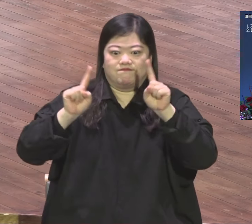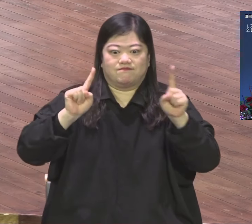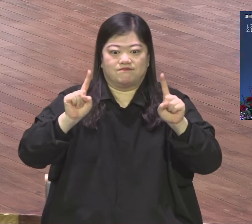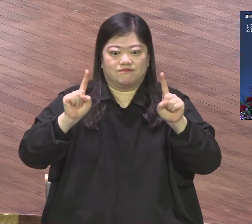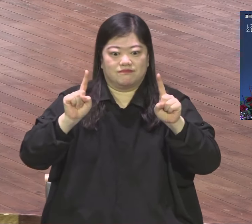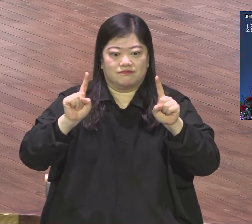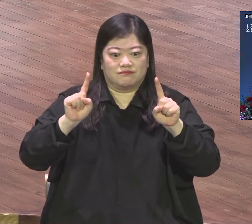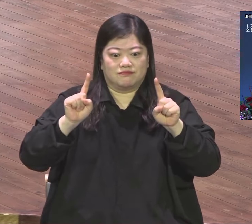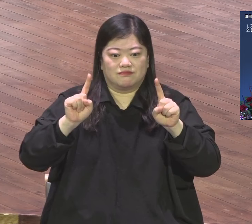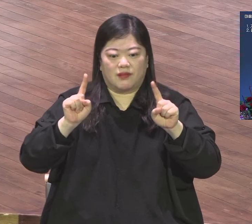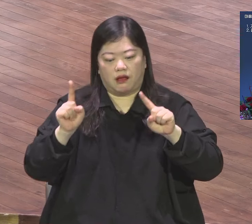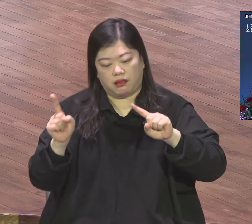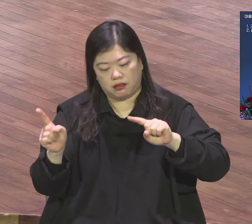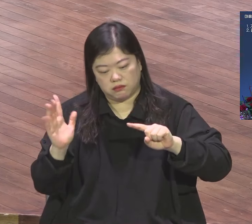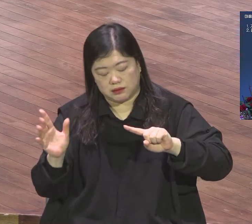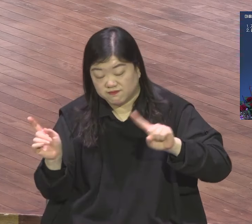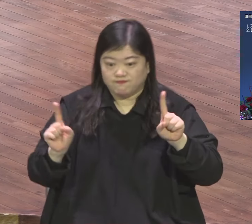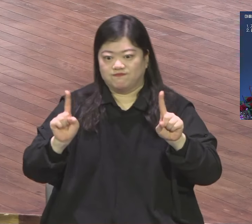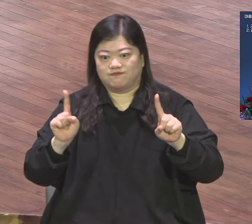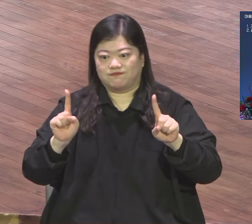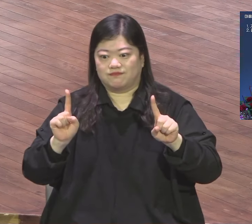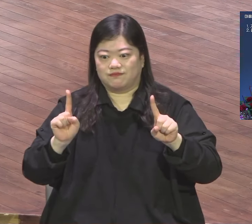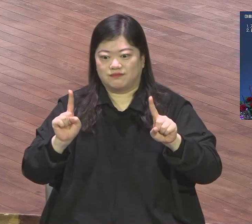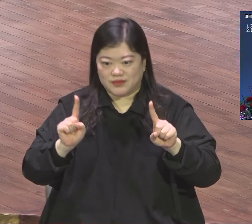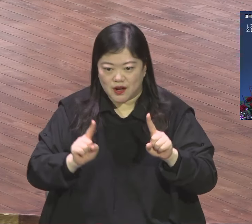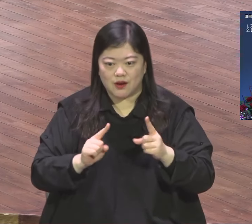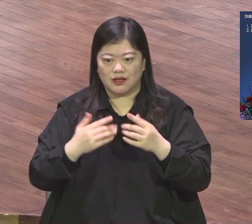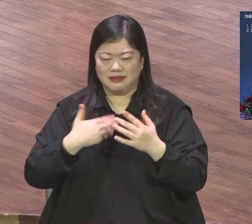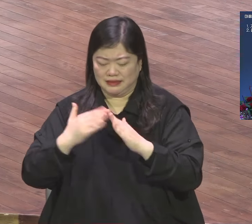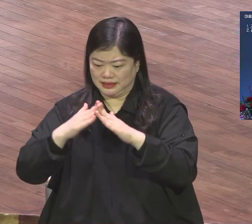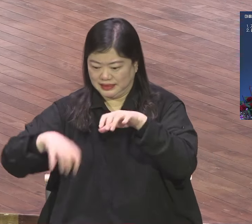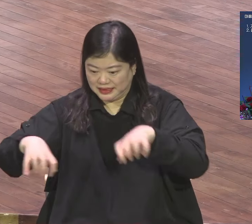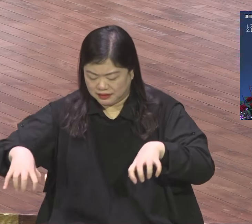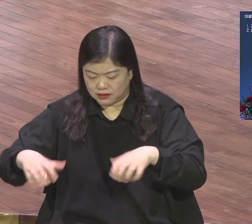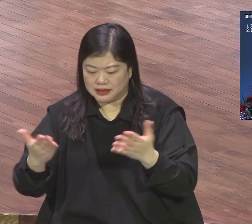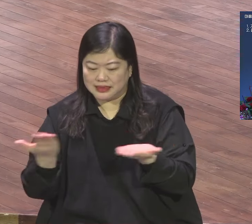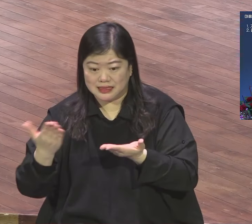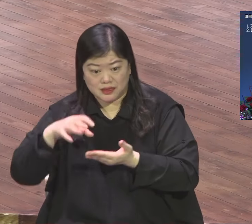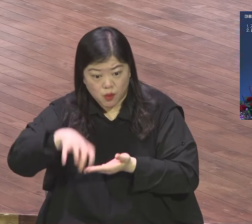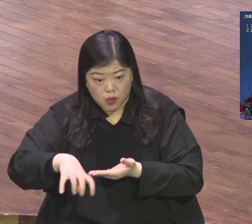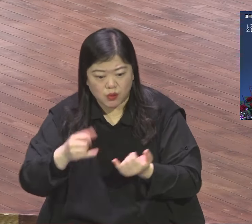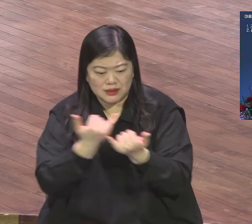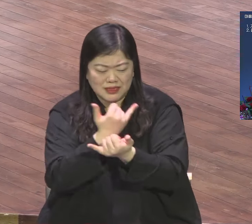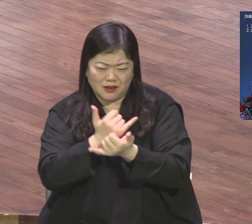이 237 권력 4대 장막터를 넓혀나가는